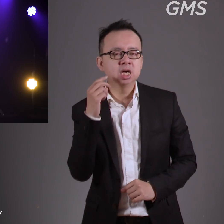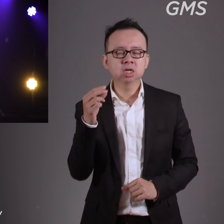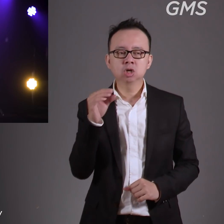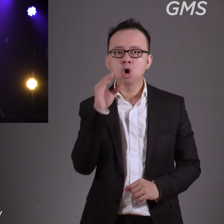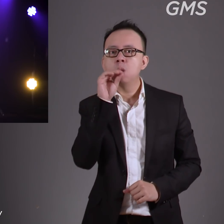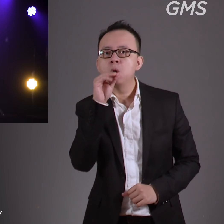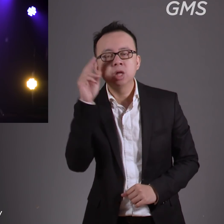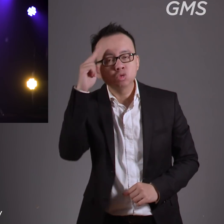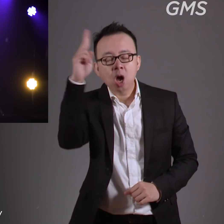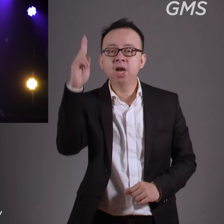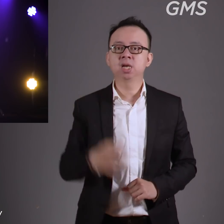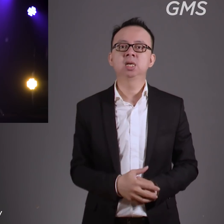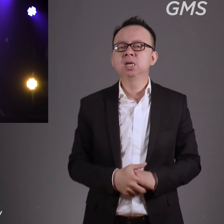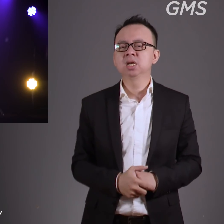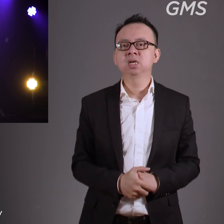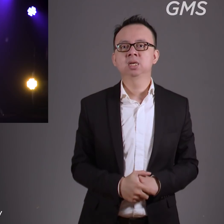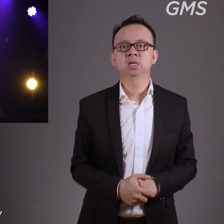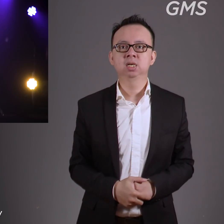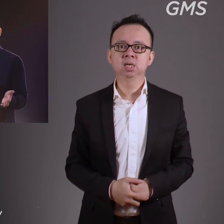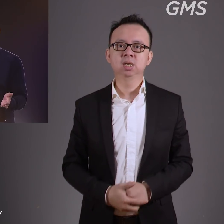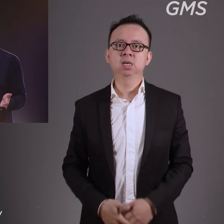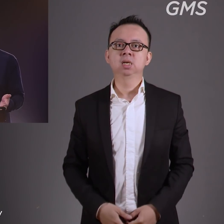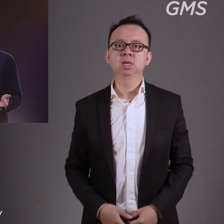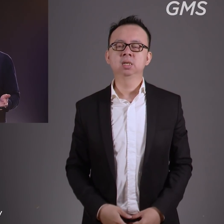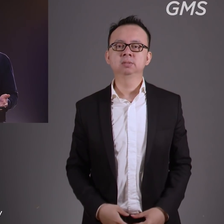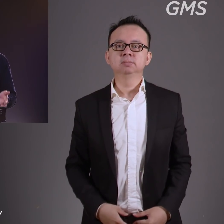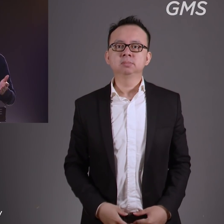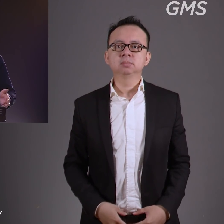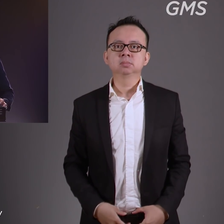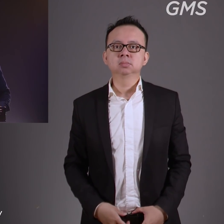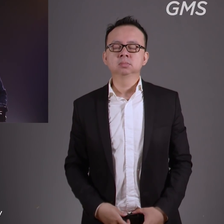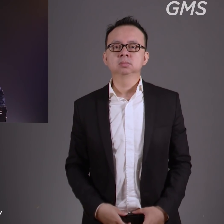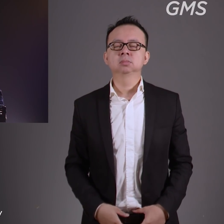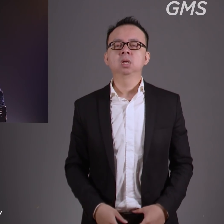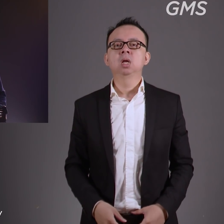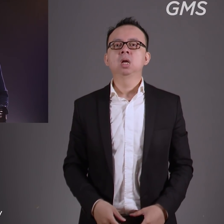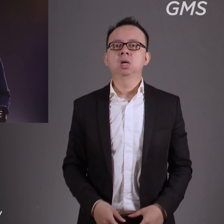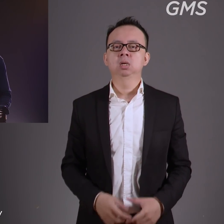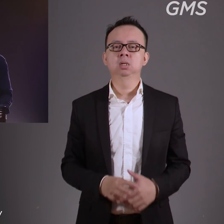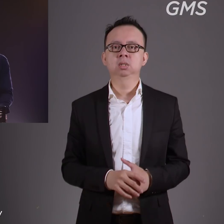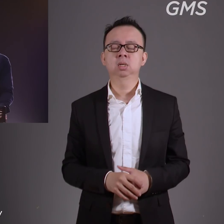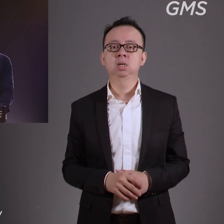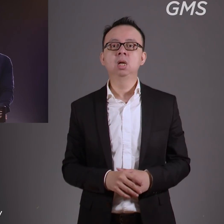melakukan sesuatu yang merugikan mereka. Atau bisa jadi salah investasi.